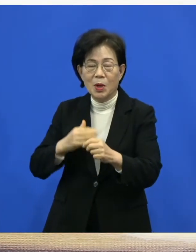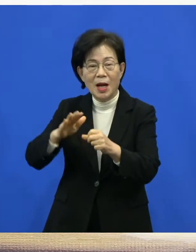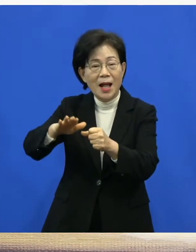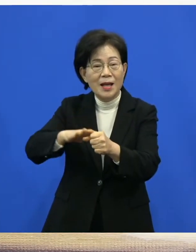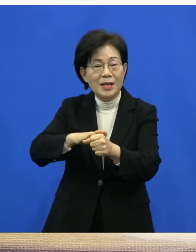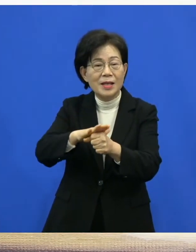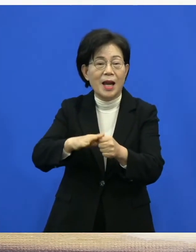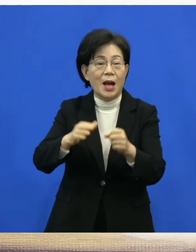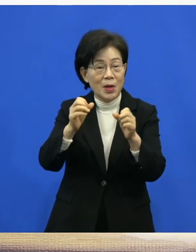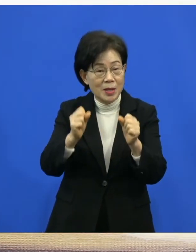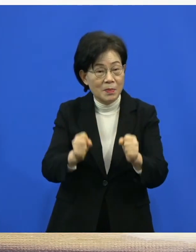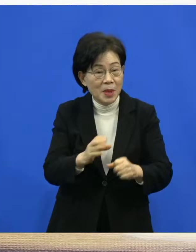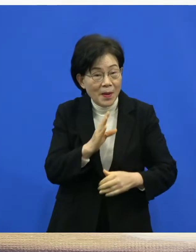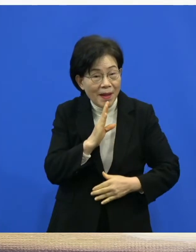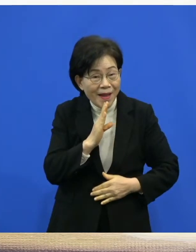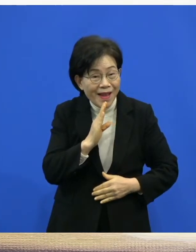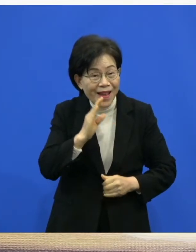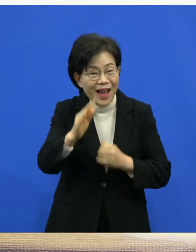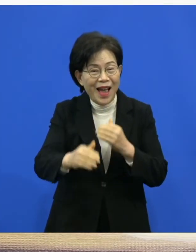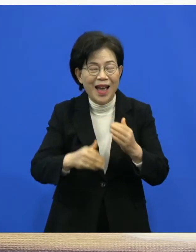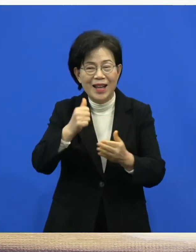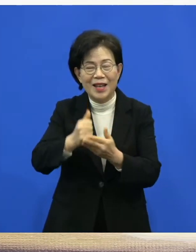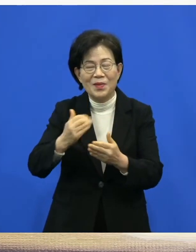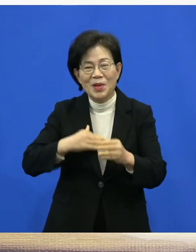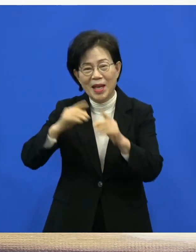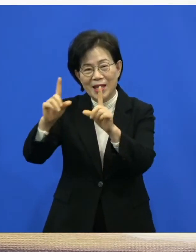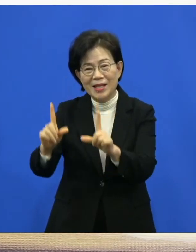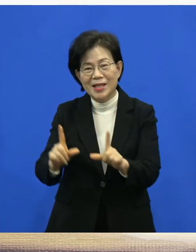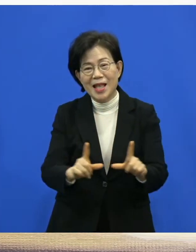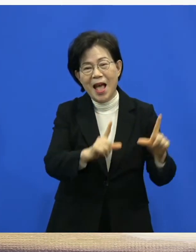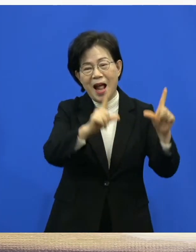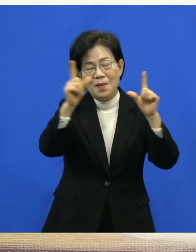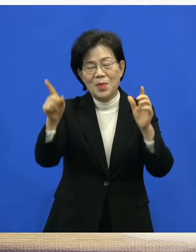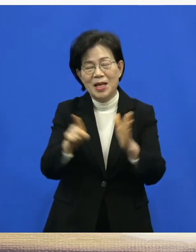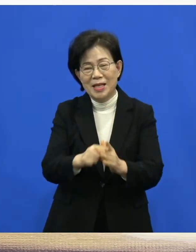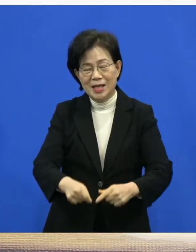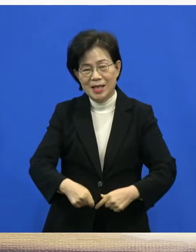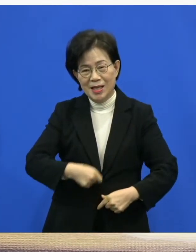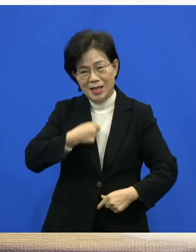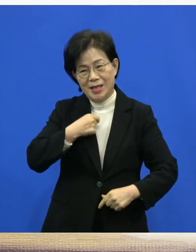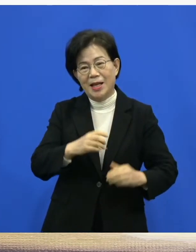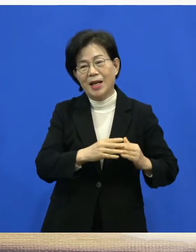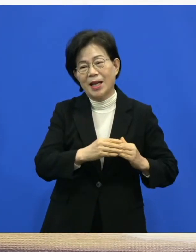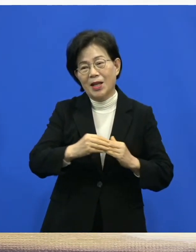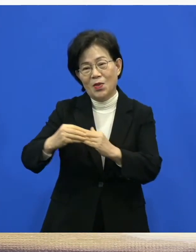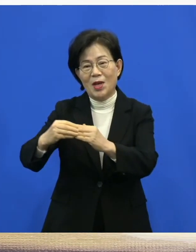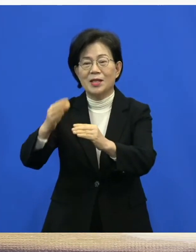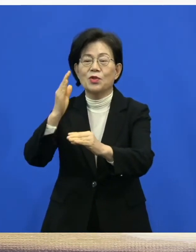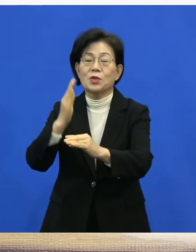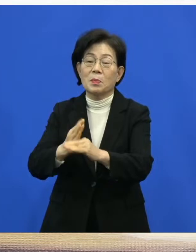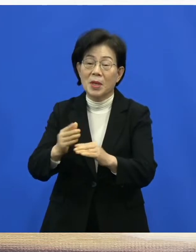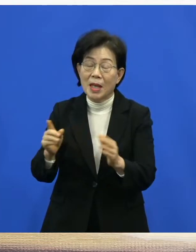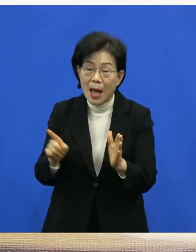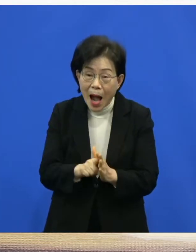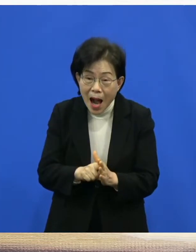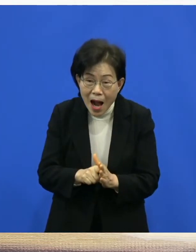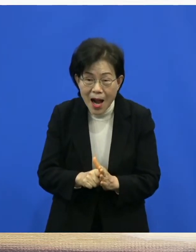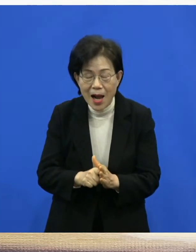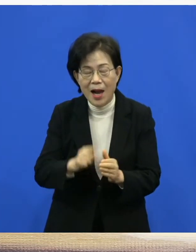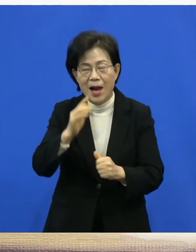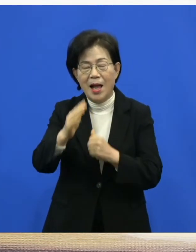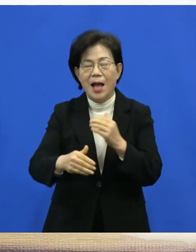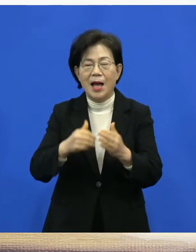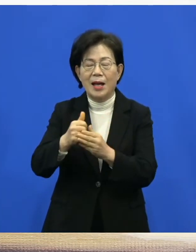사랑하십니다. 그리고 하나님은 우리의 삶을 신실하게 인도하세요. 믿습니까? 자, 그런데